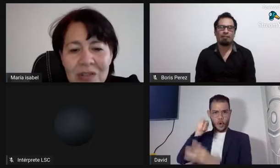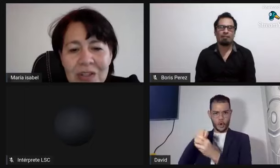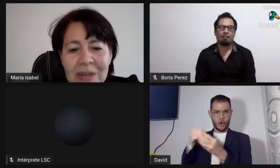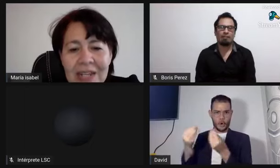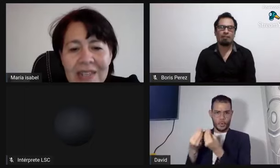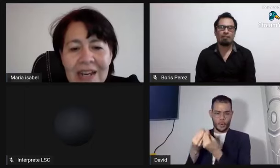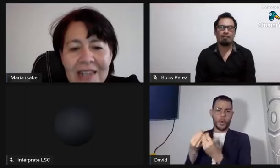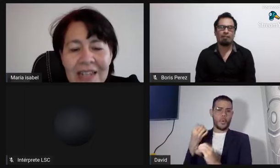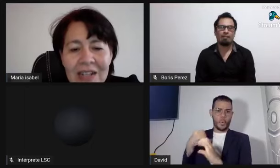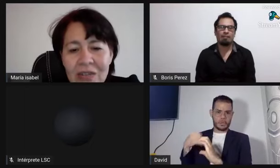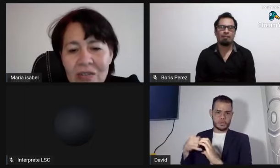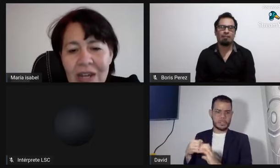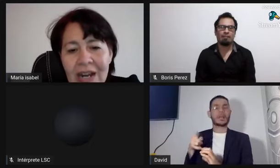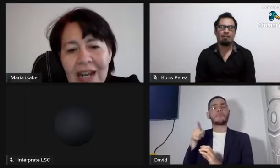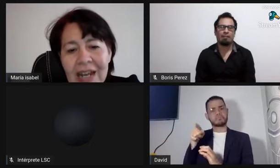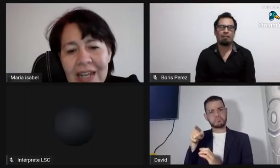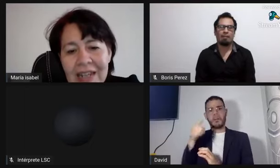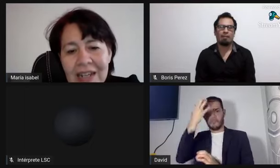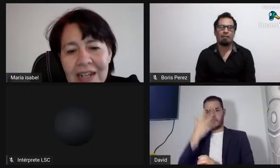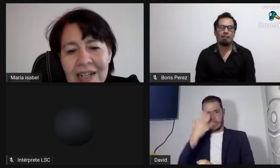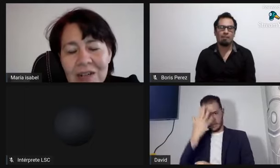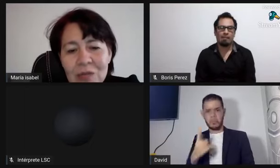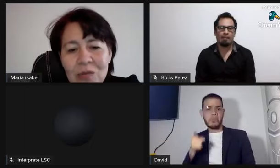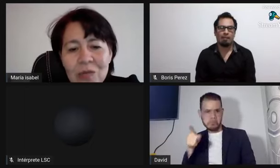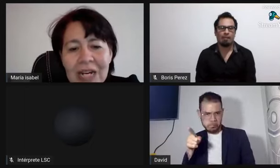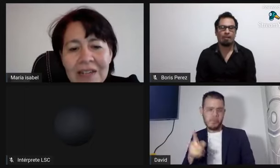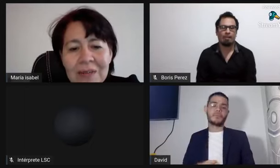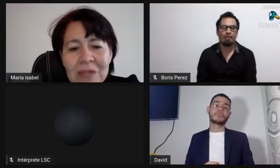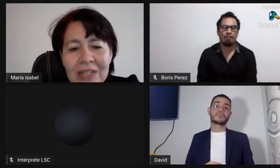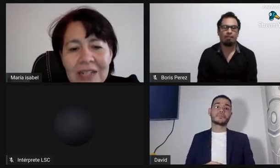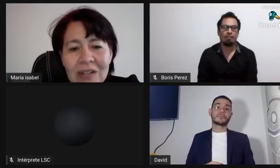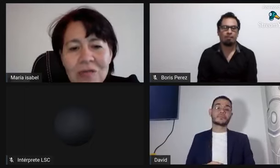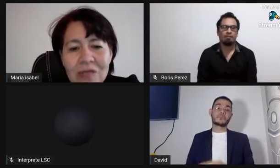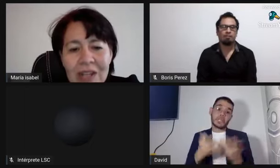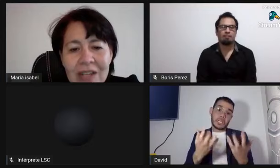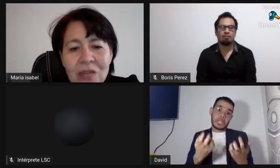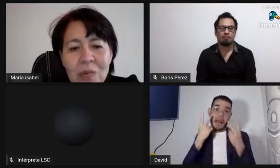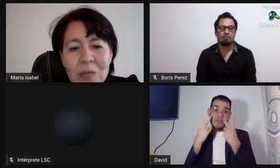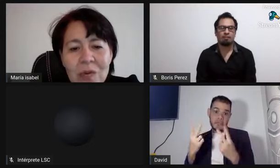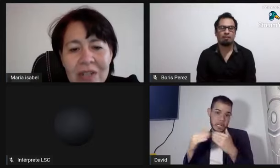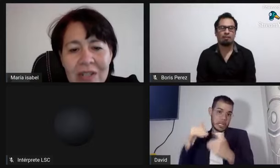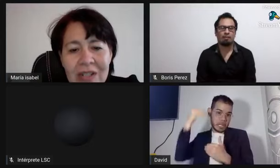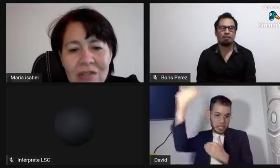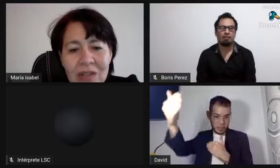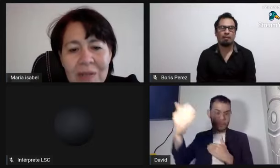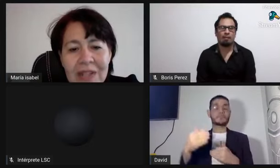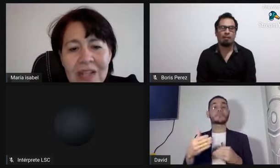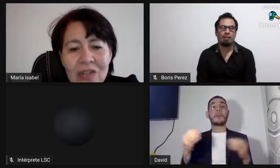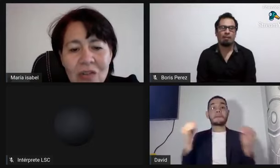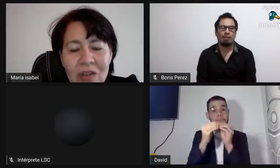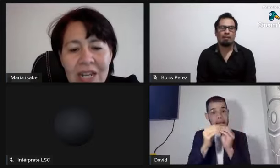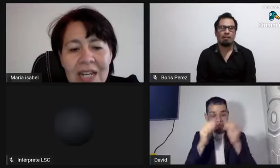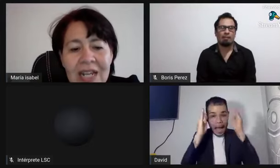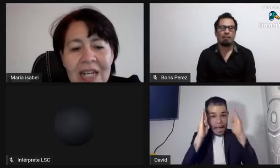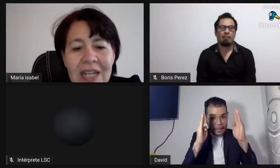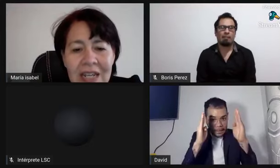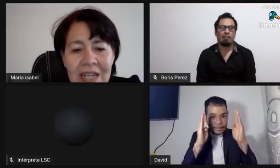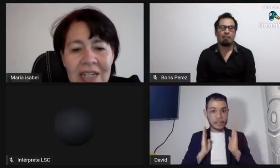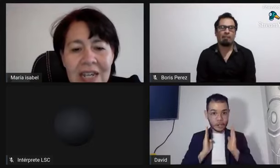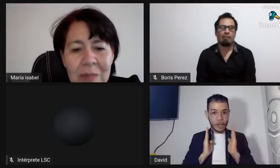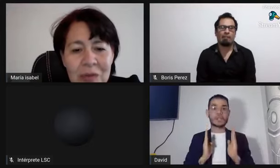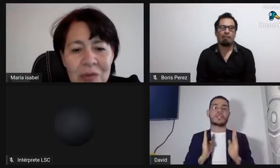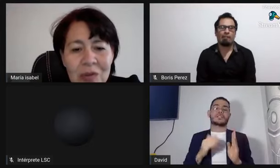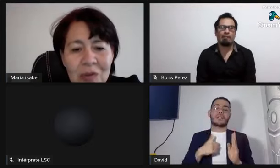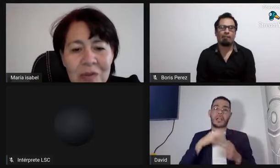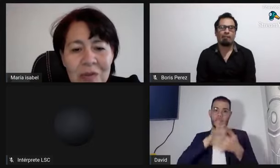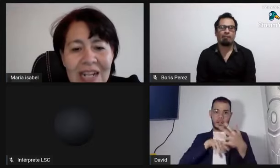invitamos entonces para estar atentos a la agenda cultural que vamos a tener con ustedes, con Boris en los temas de historia,